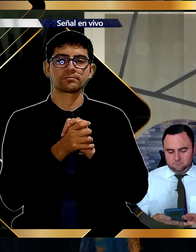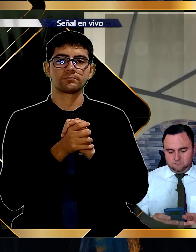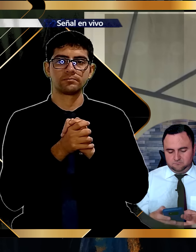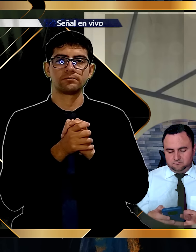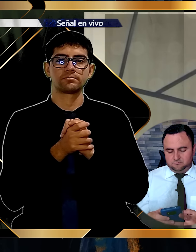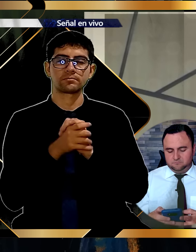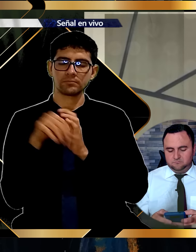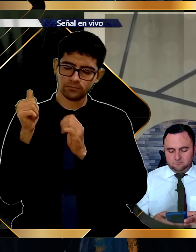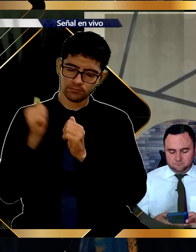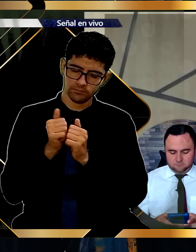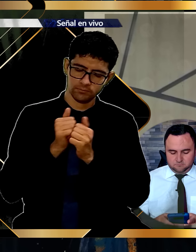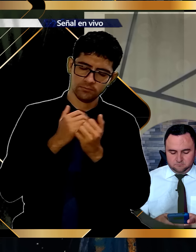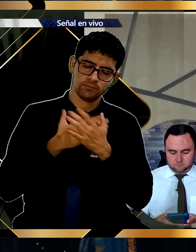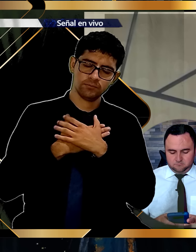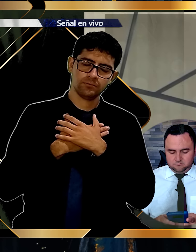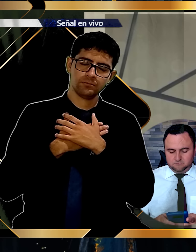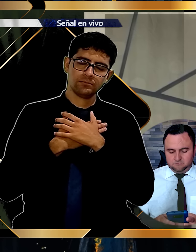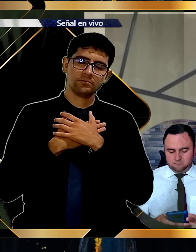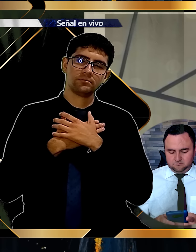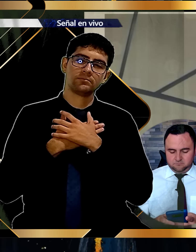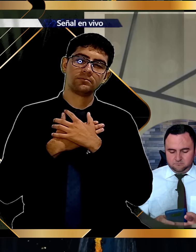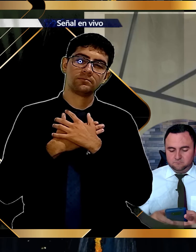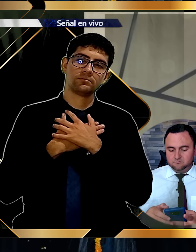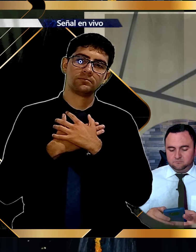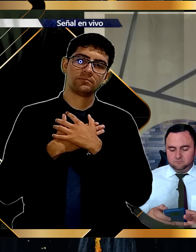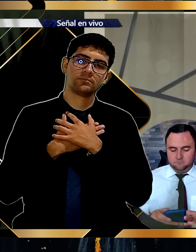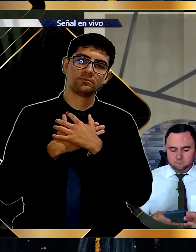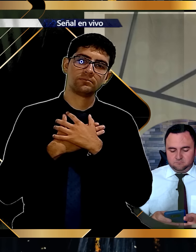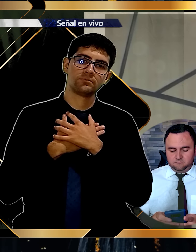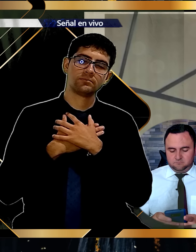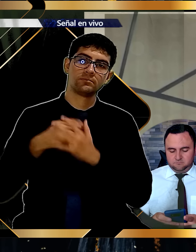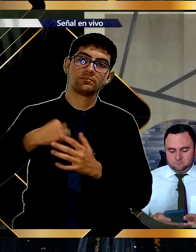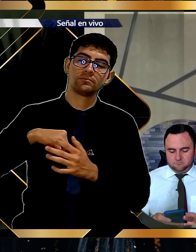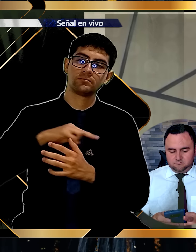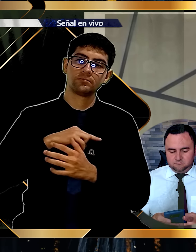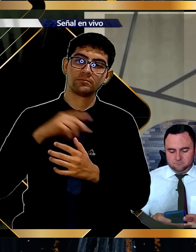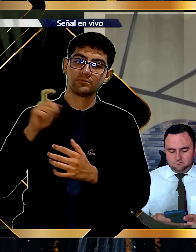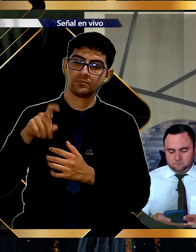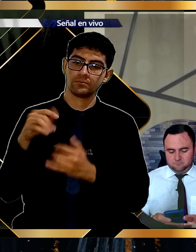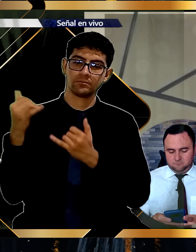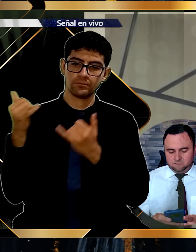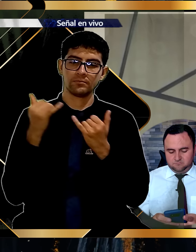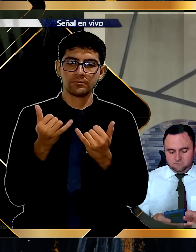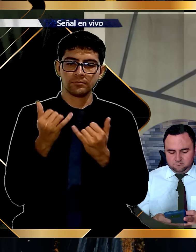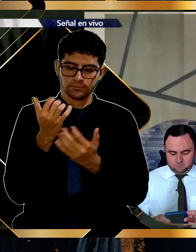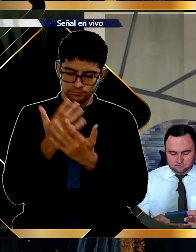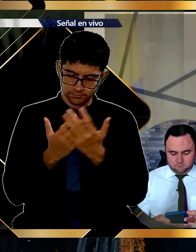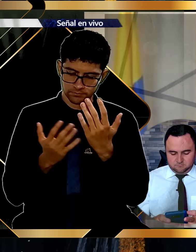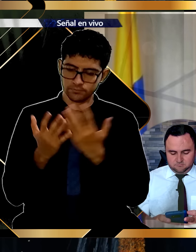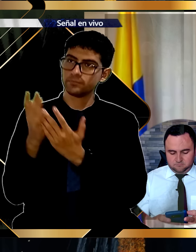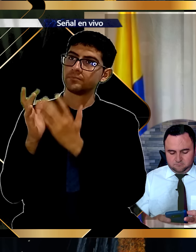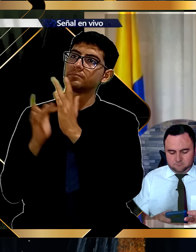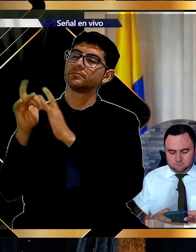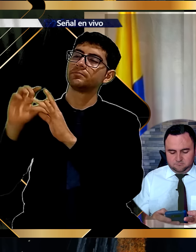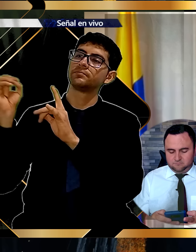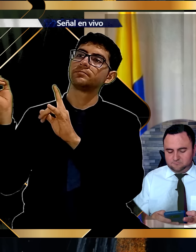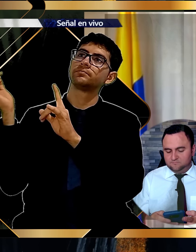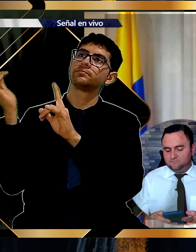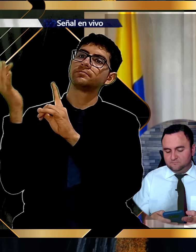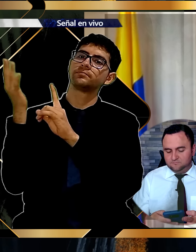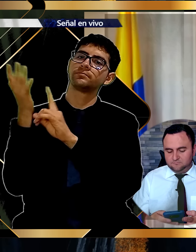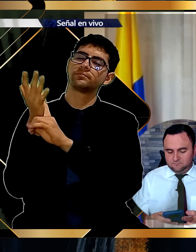cosa. Nosotros necesitamos mantenernos en sus manos. Por cuanto has guardado la palabra de mi paciencia,